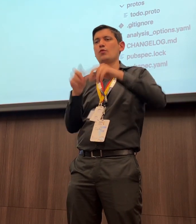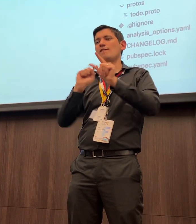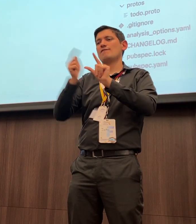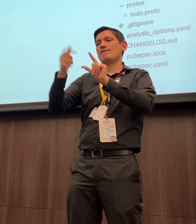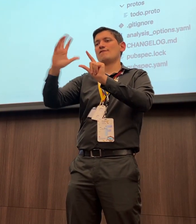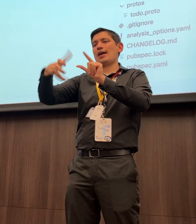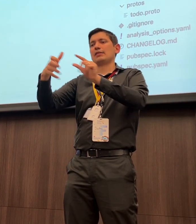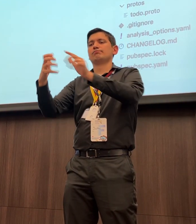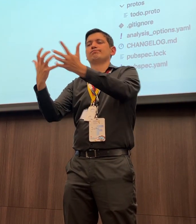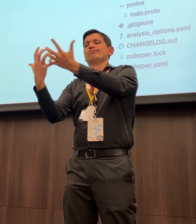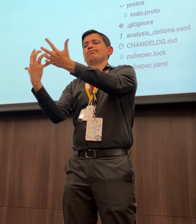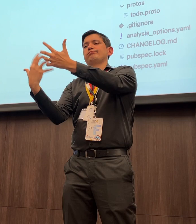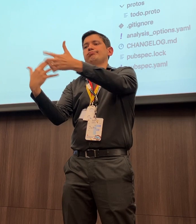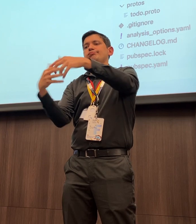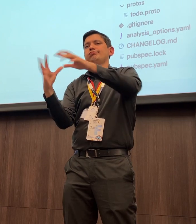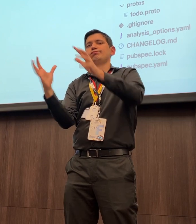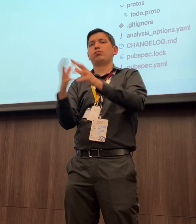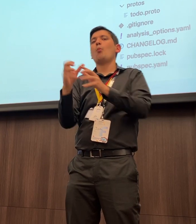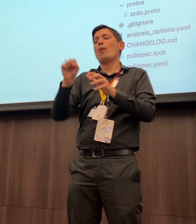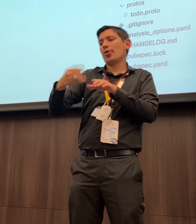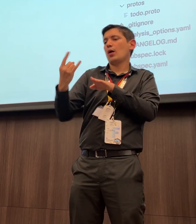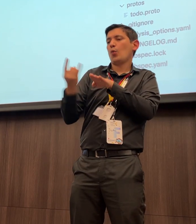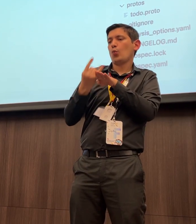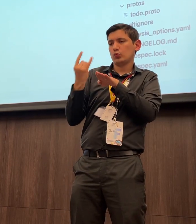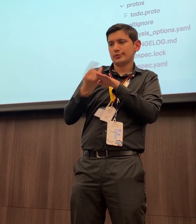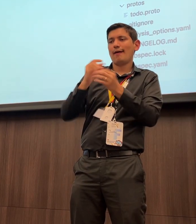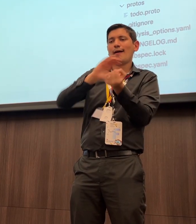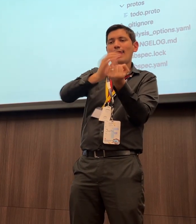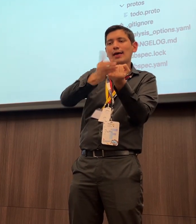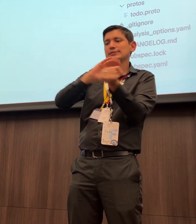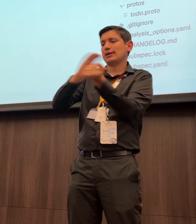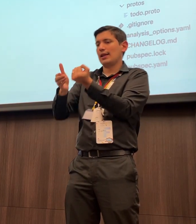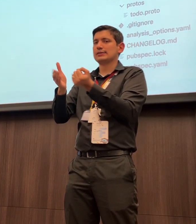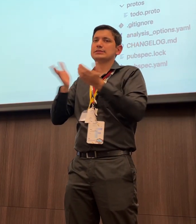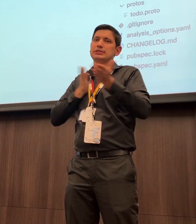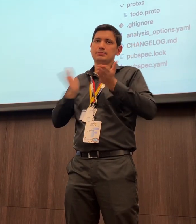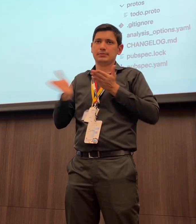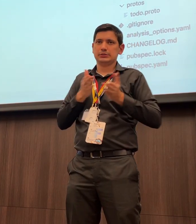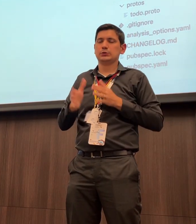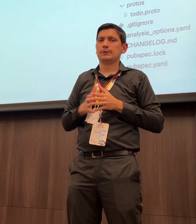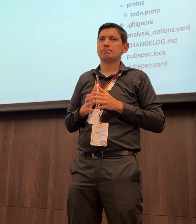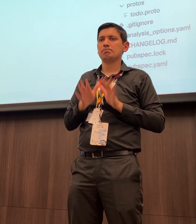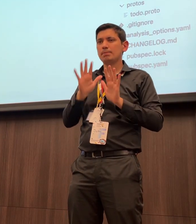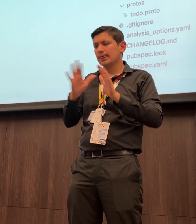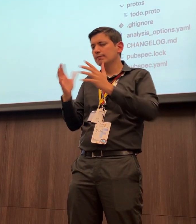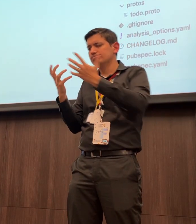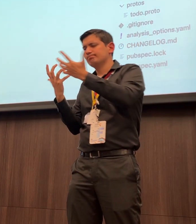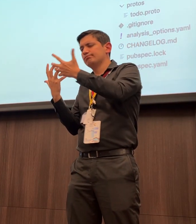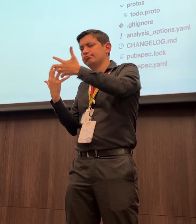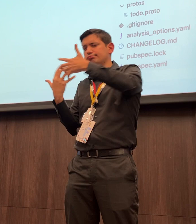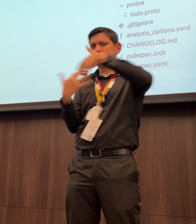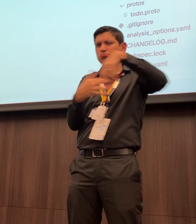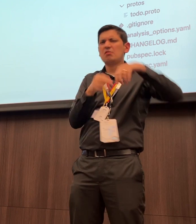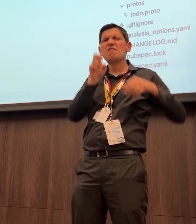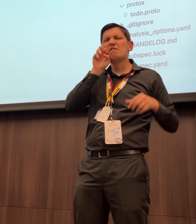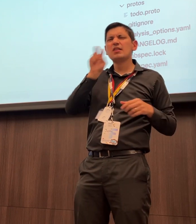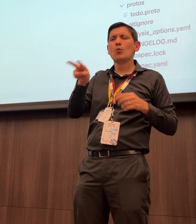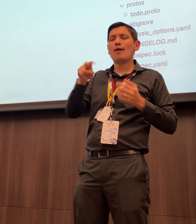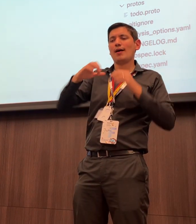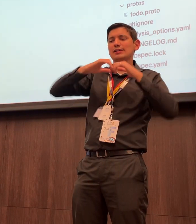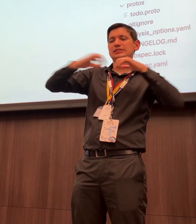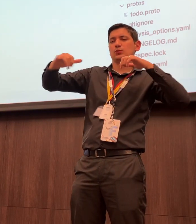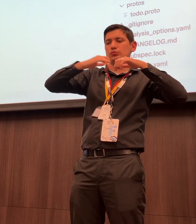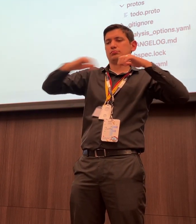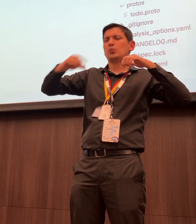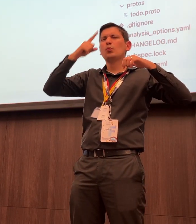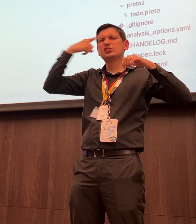y podamos empezar a consumir todas estas clases y servicios. Lo que van a ver cuando se generan es que, por ejemplo, tenemos el archivo